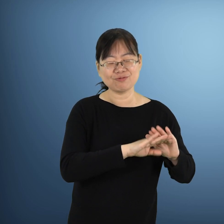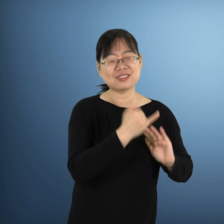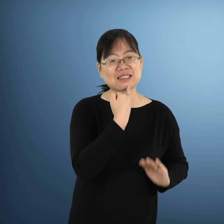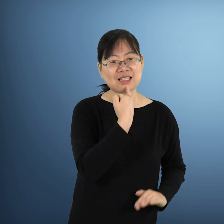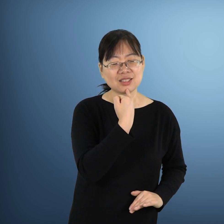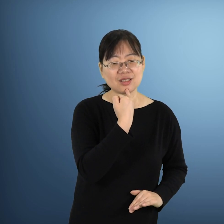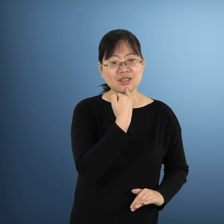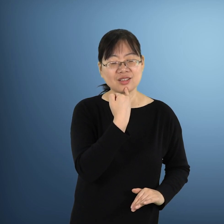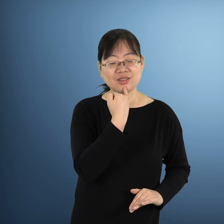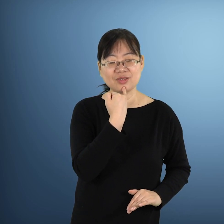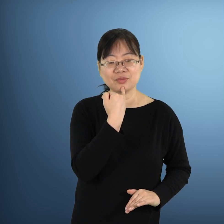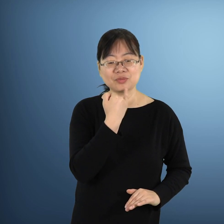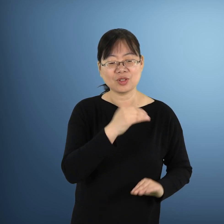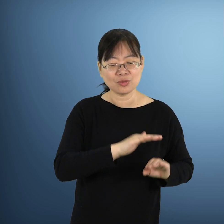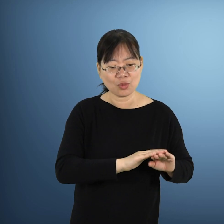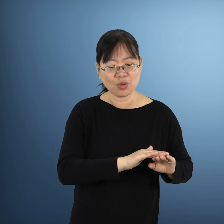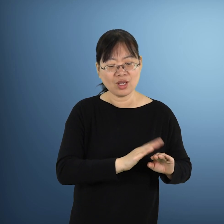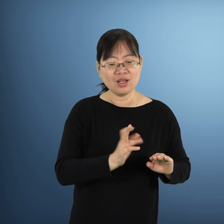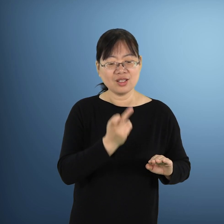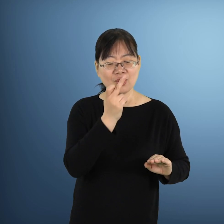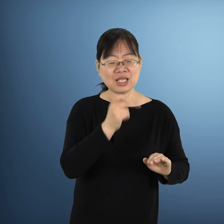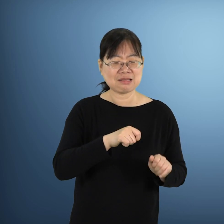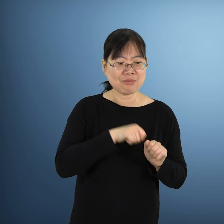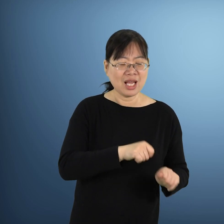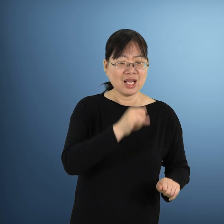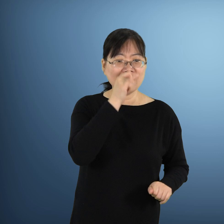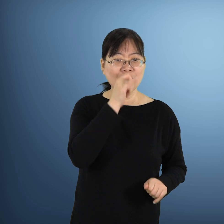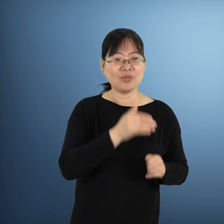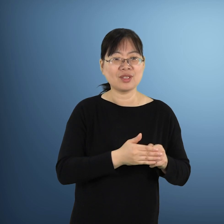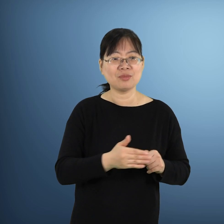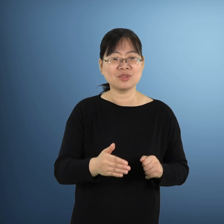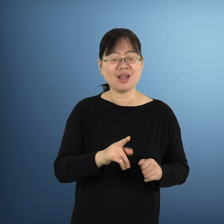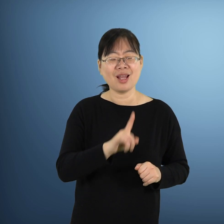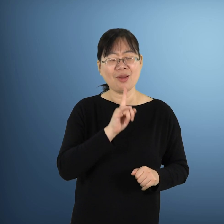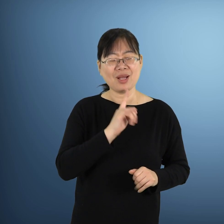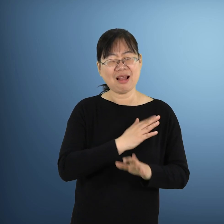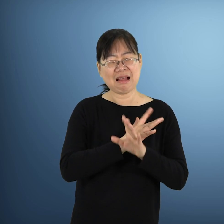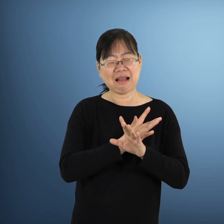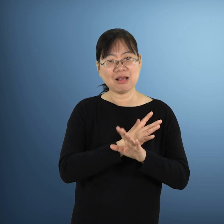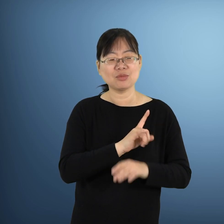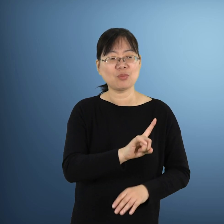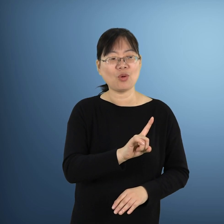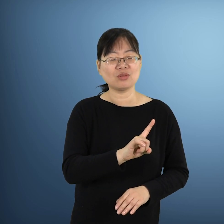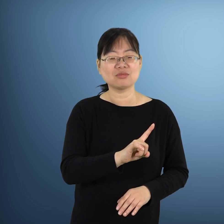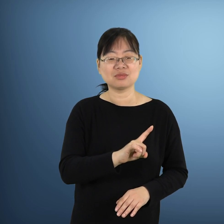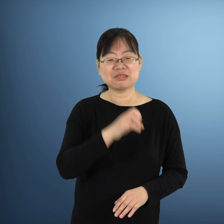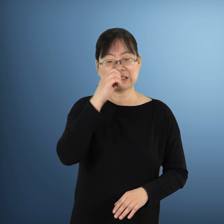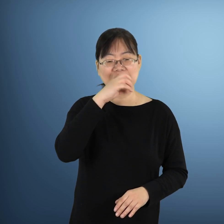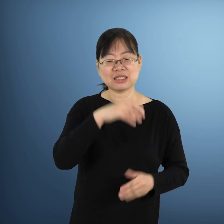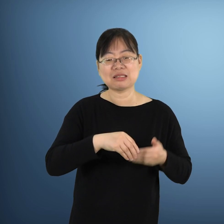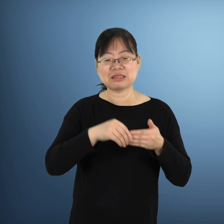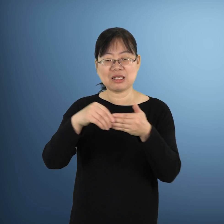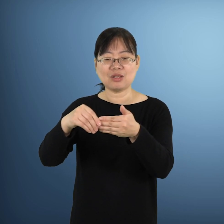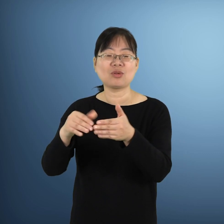남겨두는데 둬봐야 그냥 형들한테 쥐어받고 그냥 또 말썽 부릴 애들은 그냥